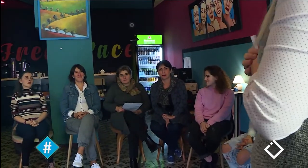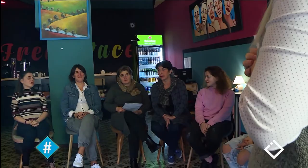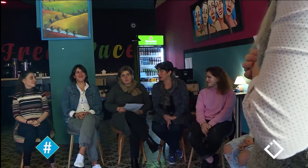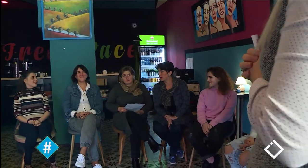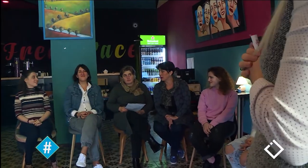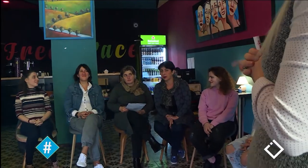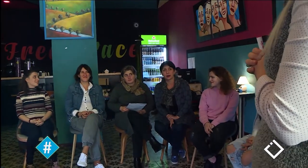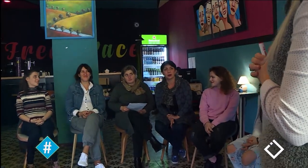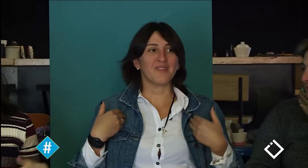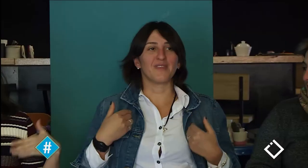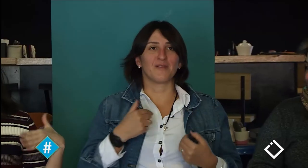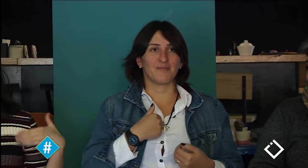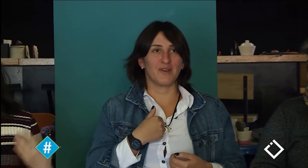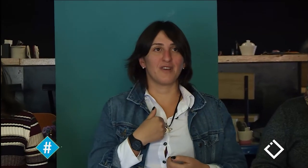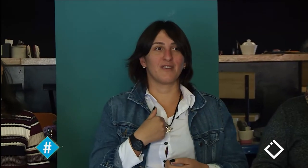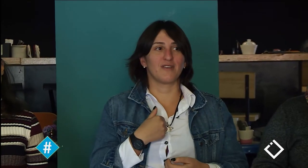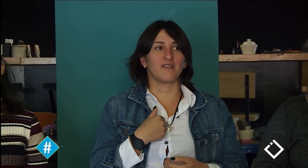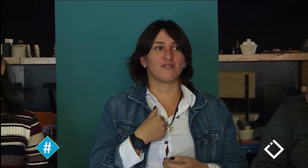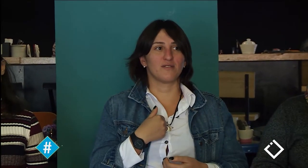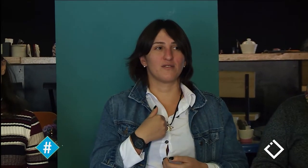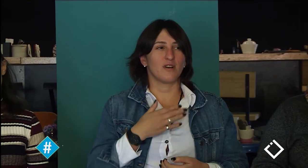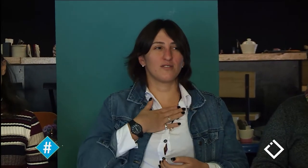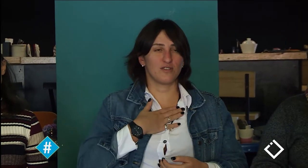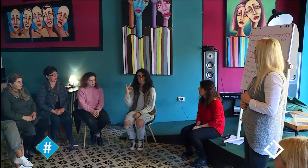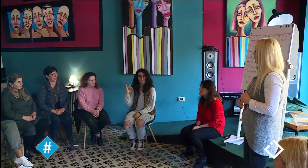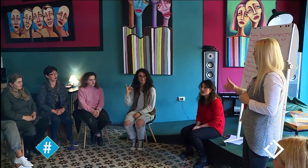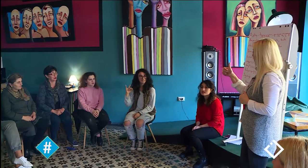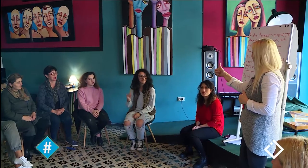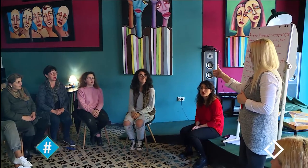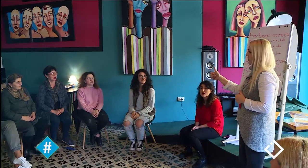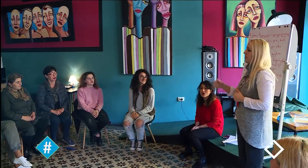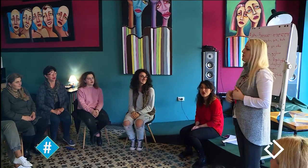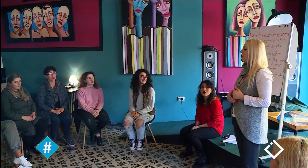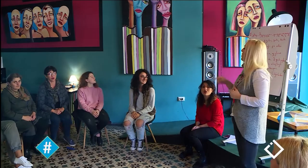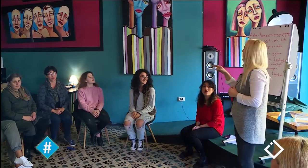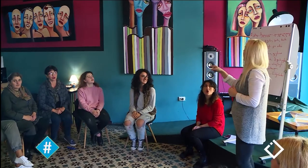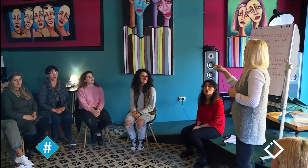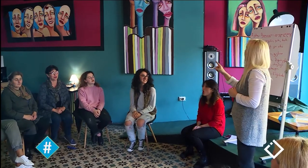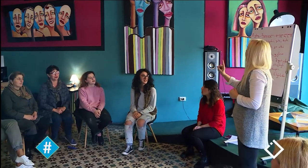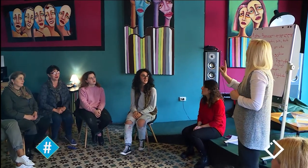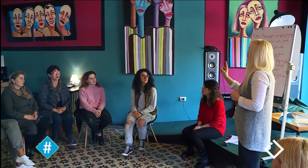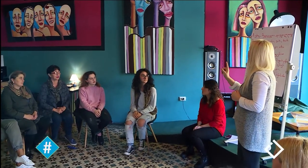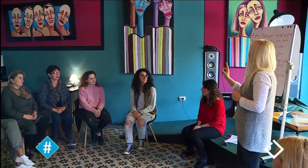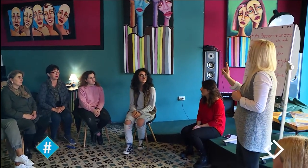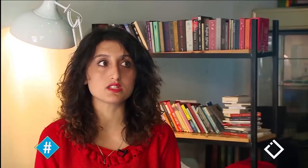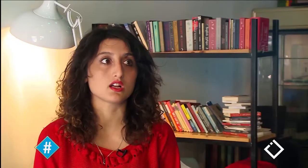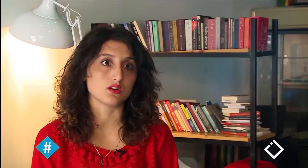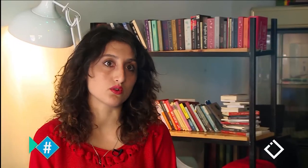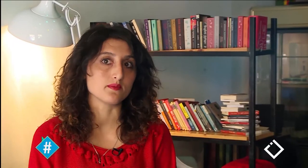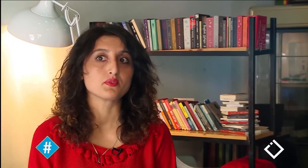ფსიქოლოგების, სპეცპედაგოგებისა და მომიჩნევე პროფესიის პირთა აქტიურობაც. თუ ადრე იყო ინტერესი ძირითადად ბავშვების, ეხლა უკვე